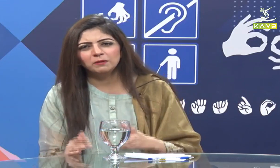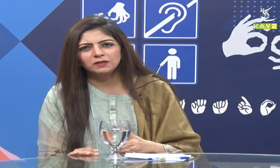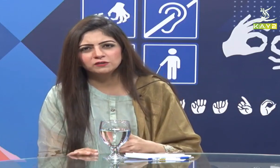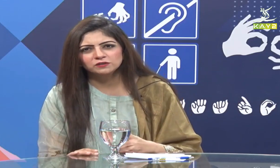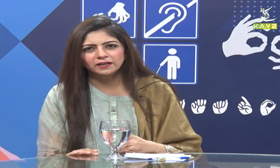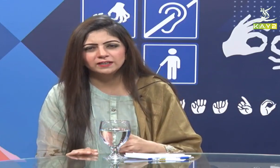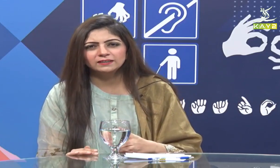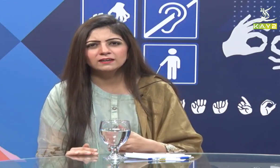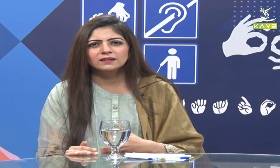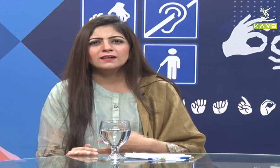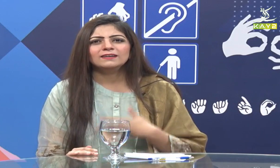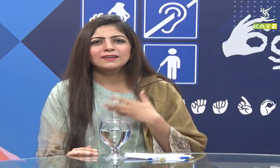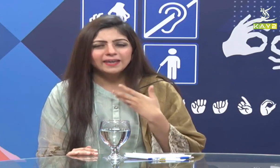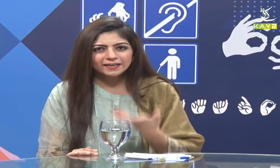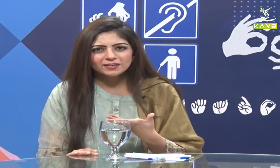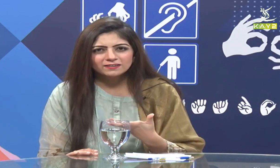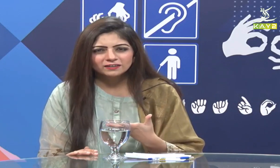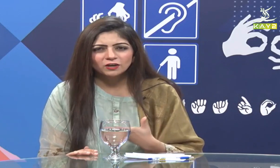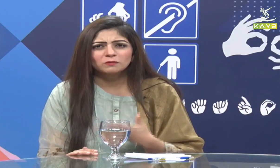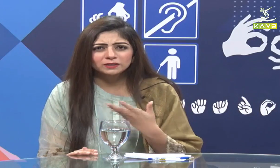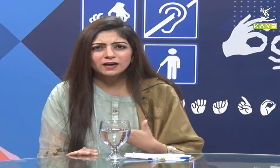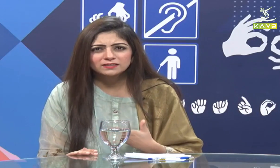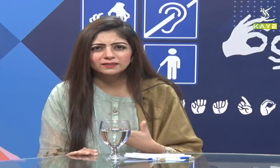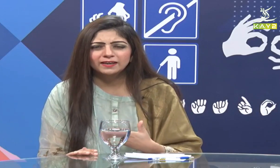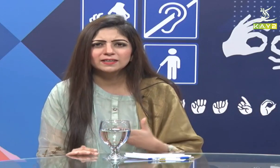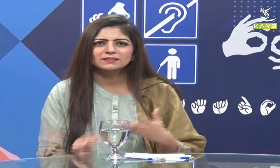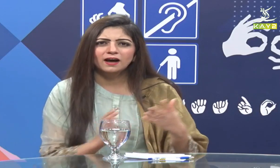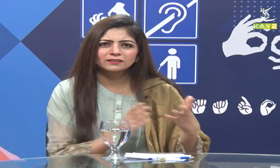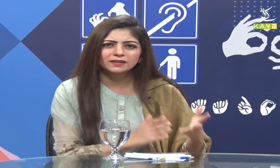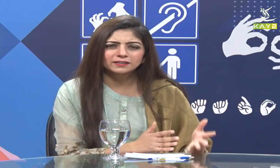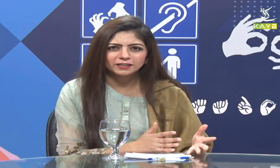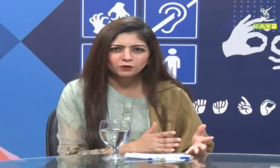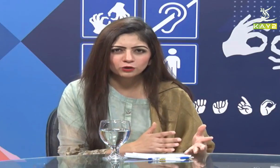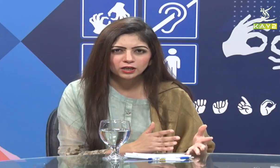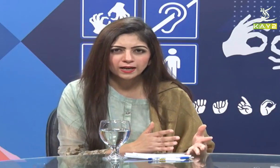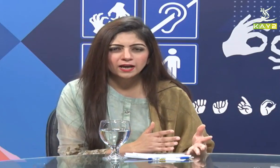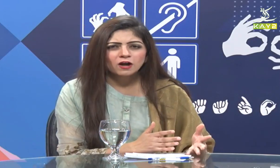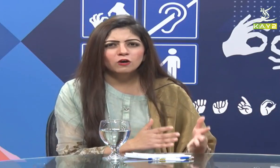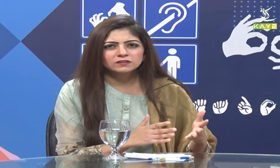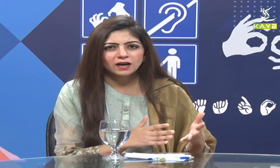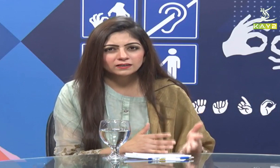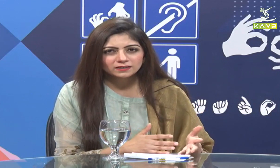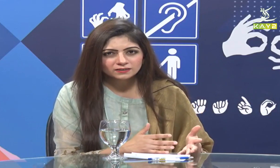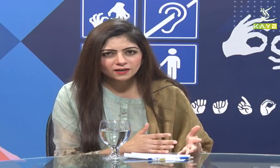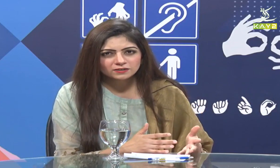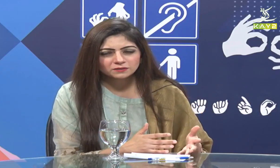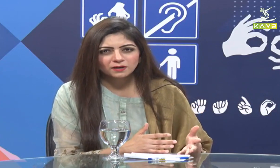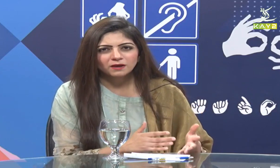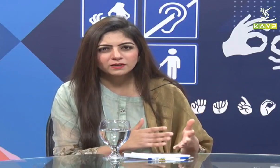पब्लिक सोसाइटी तक लेके जा सकता है और बता सकता है कि साथ का ये हुनर है और साथ किस तरह इस चीज़ पे काम करता